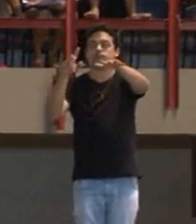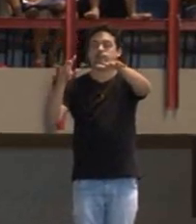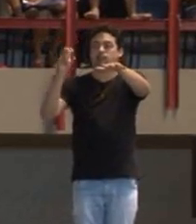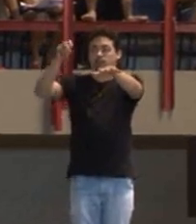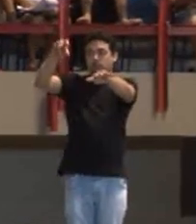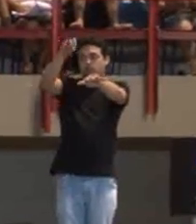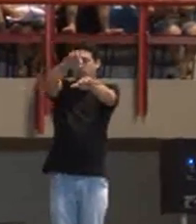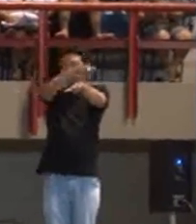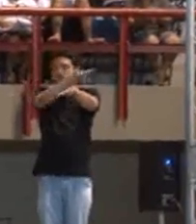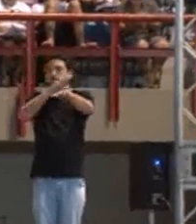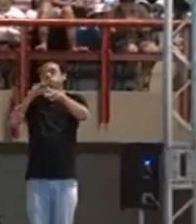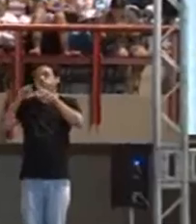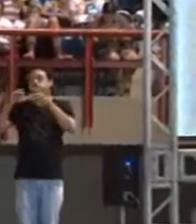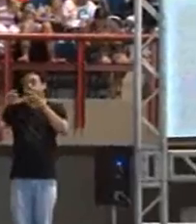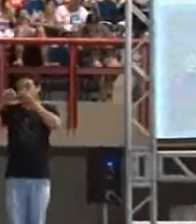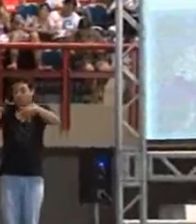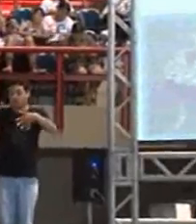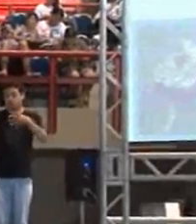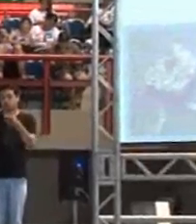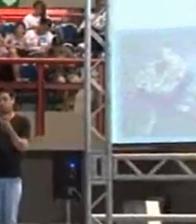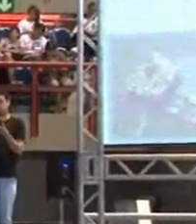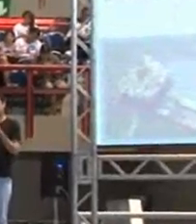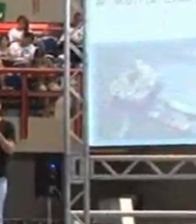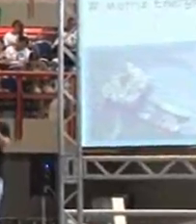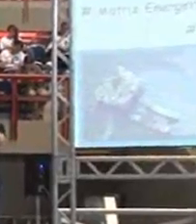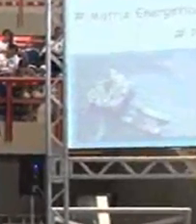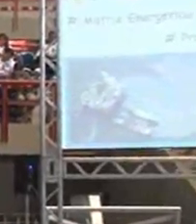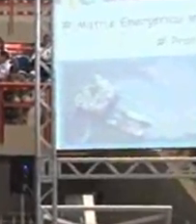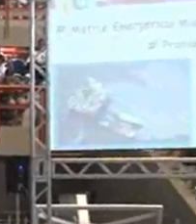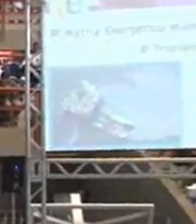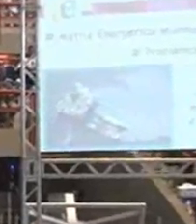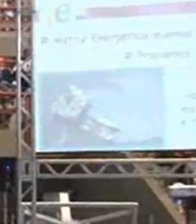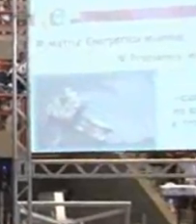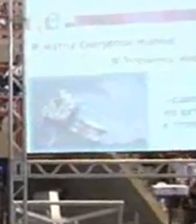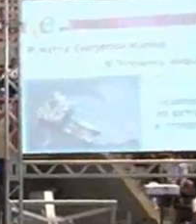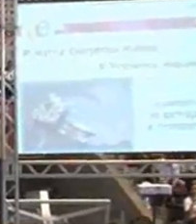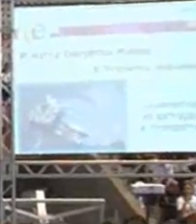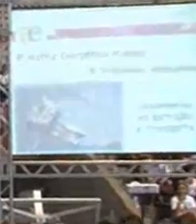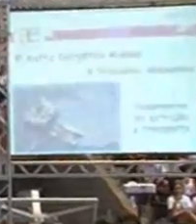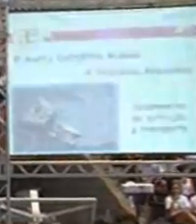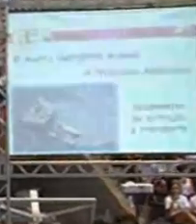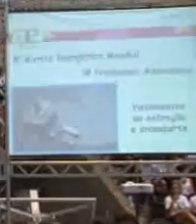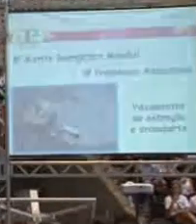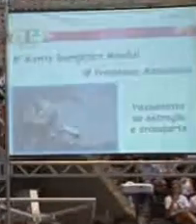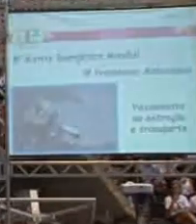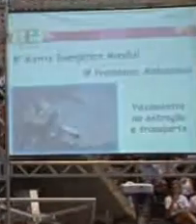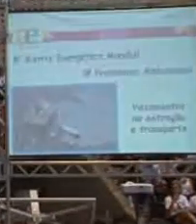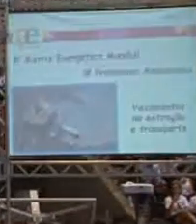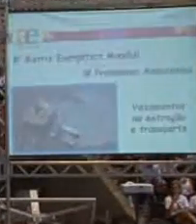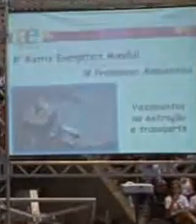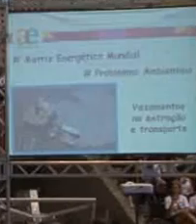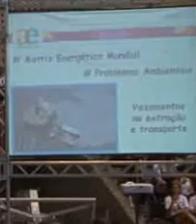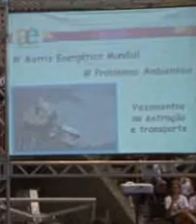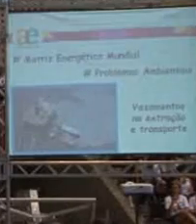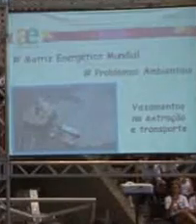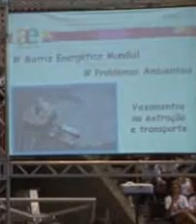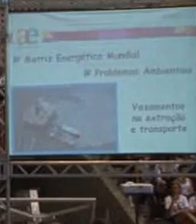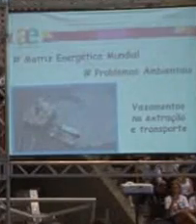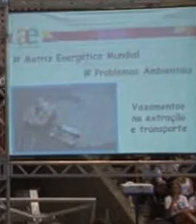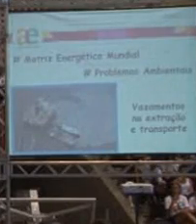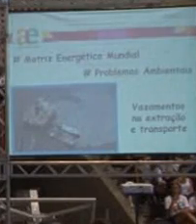acaba sendo extremamente prejudicial. Por quê? Porque o petróleo ele é menos denso do que a água. Então, ele vai se acumular